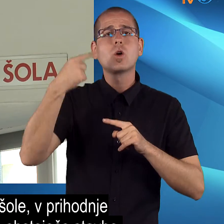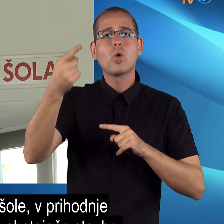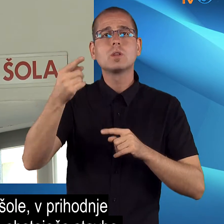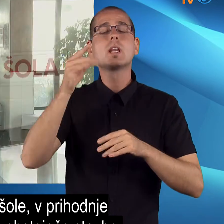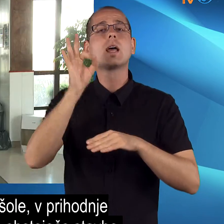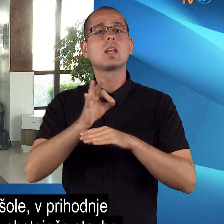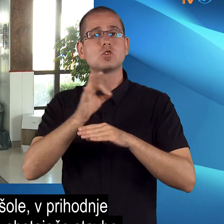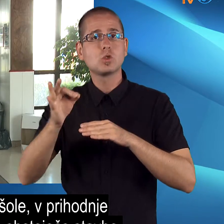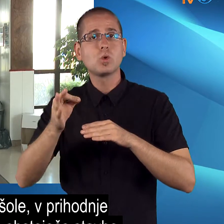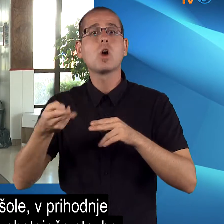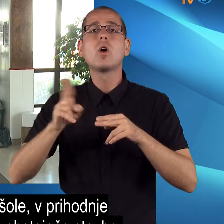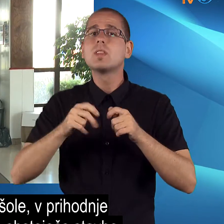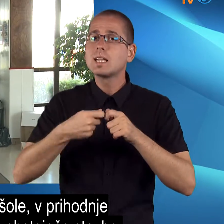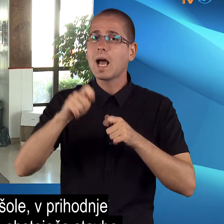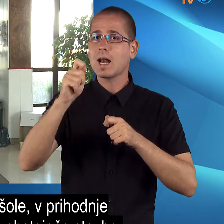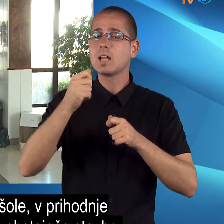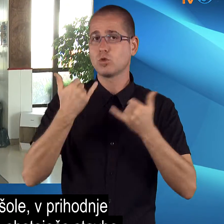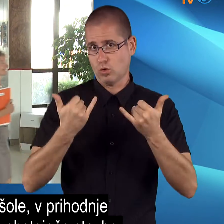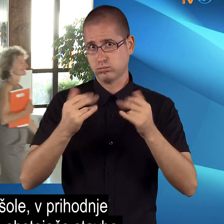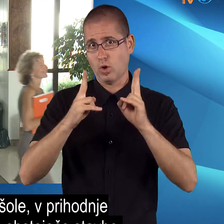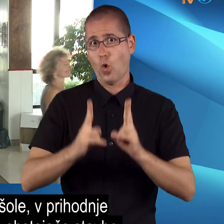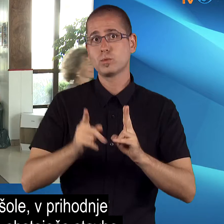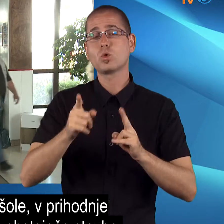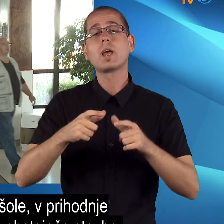načrtujejo nadgradnjo obstoječe stavbe.